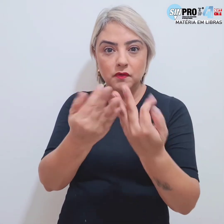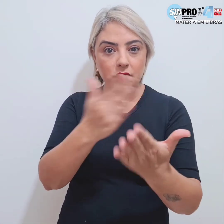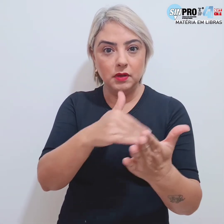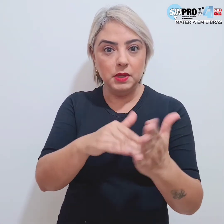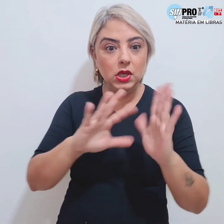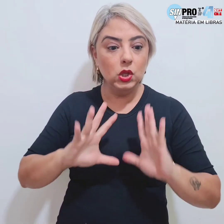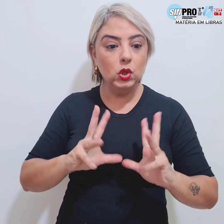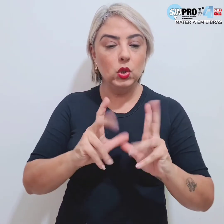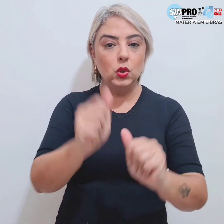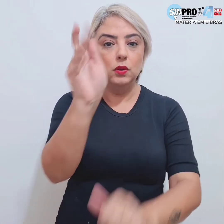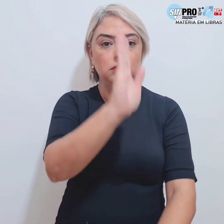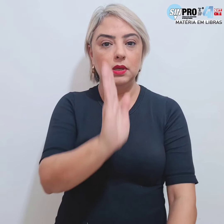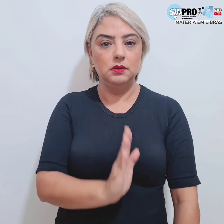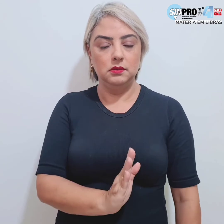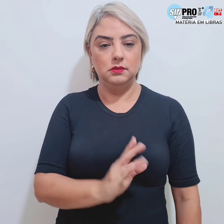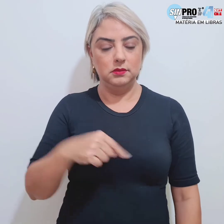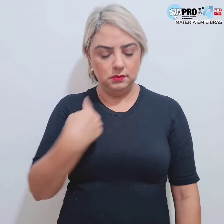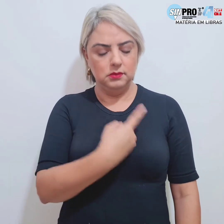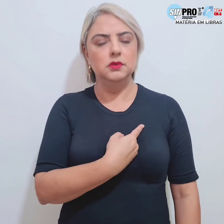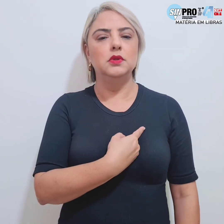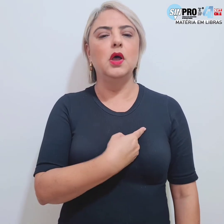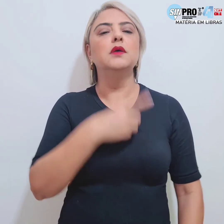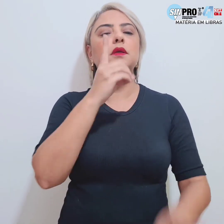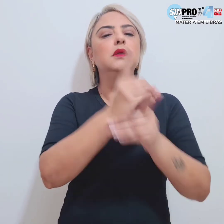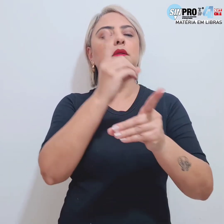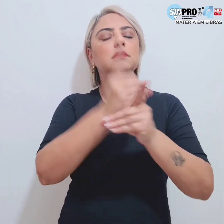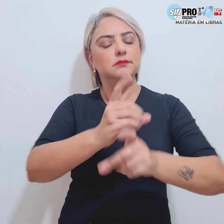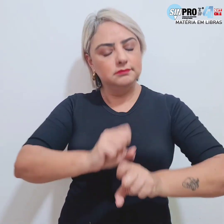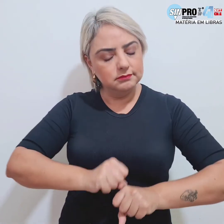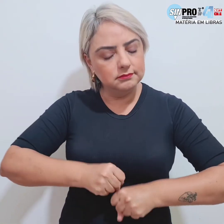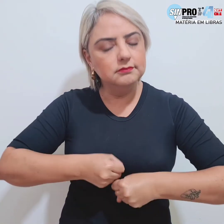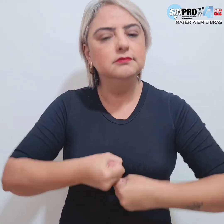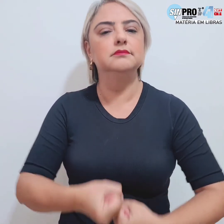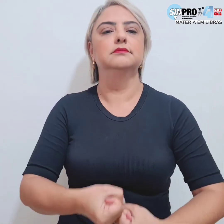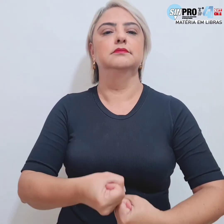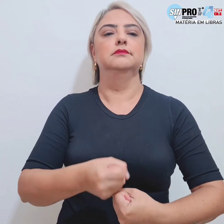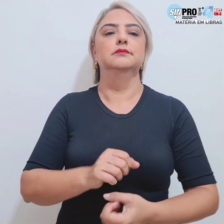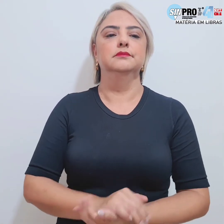e todo o povo do Brasil. A gente se encontra na luta.